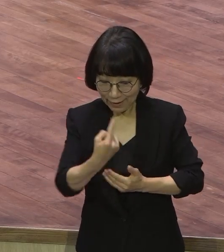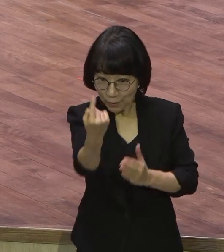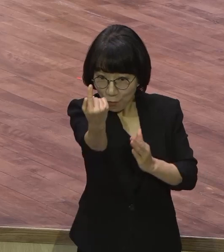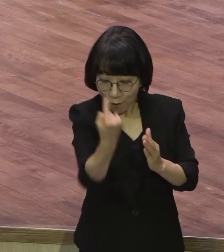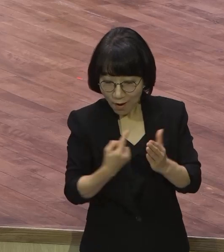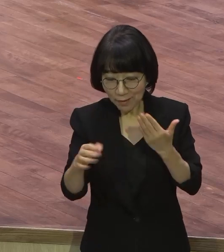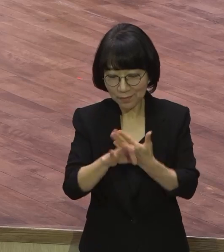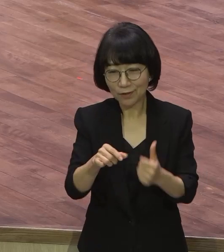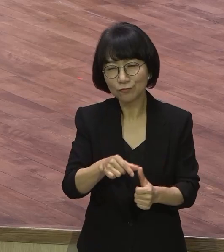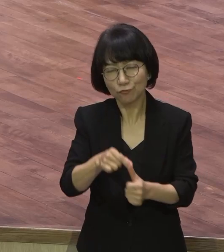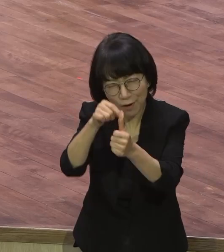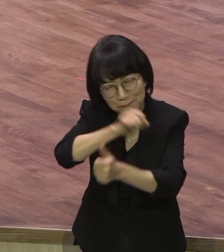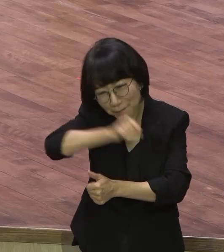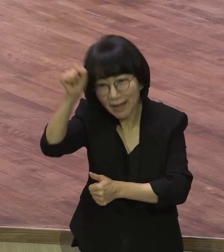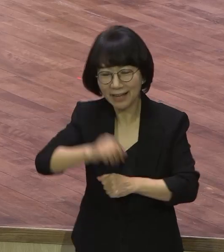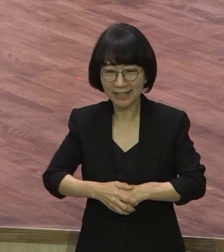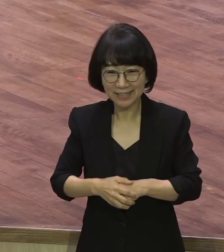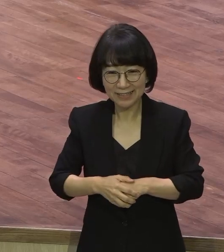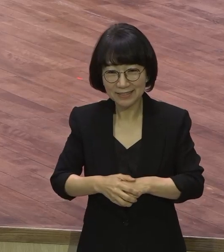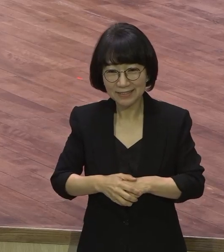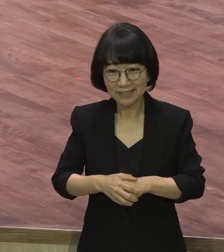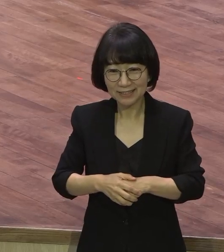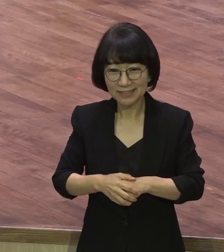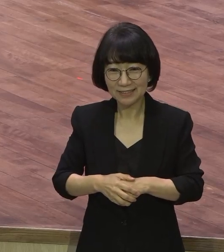들어가면 구원을 받고 그랬어요.